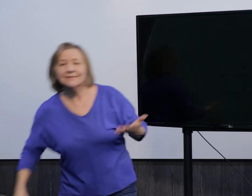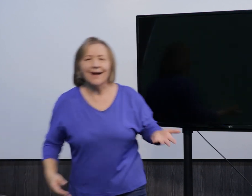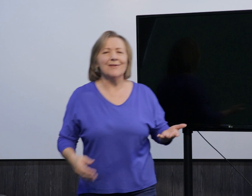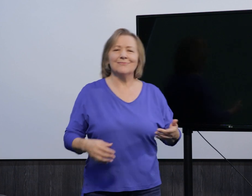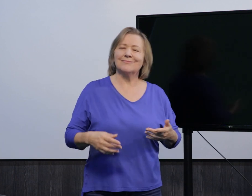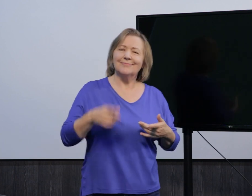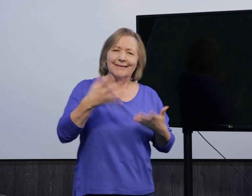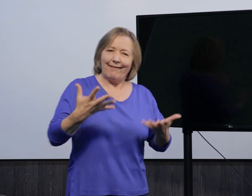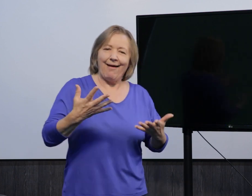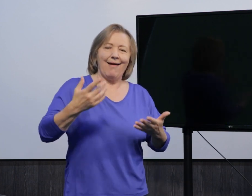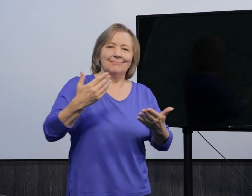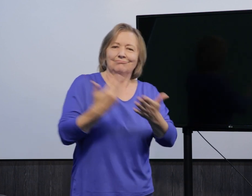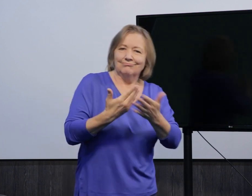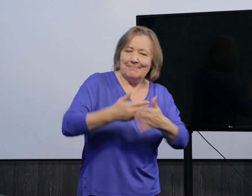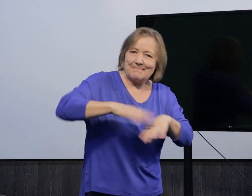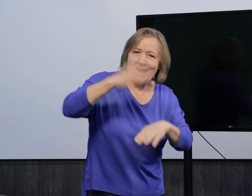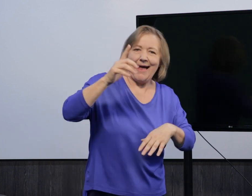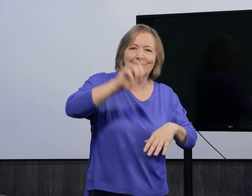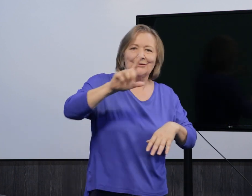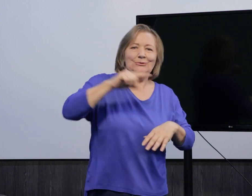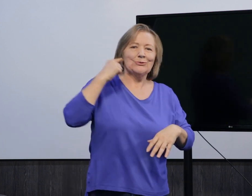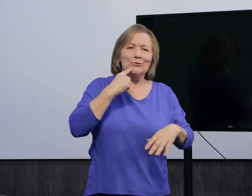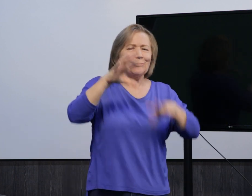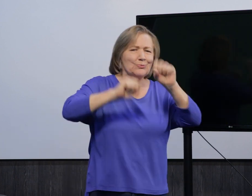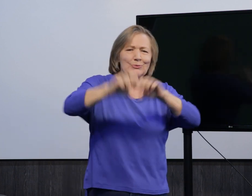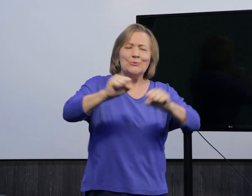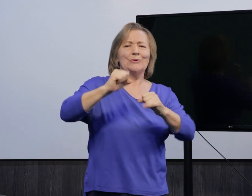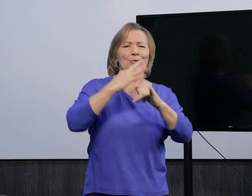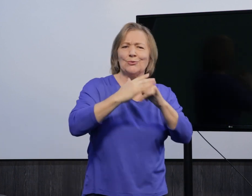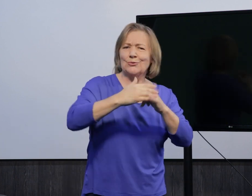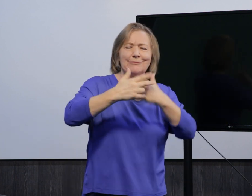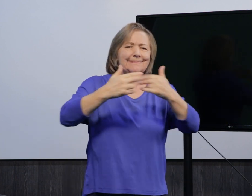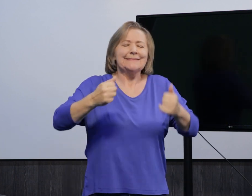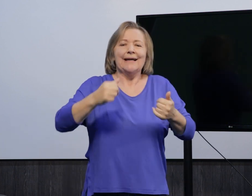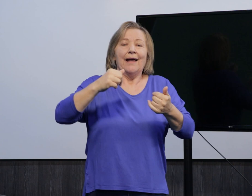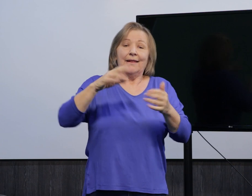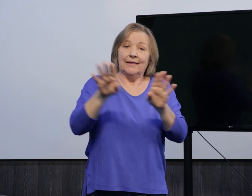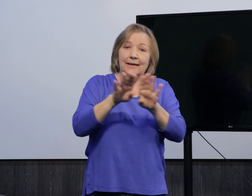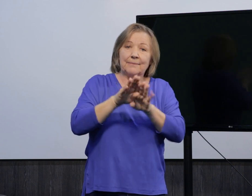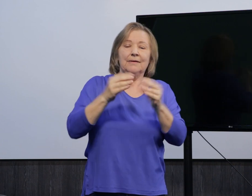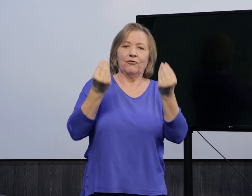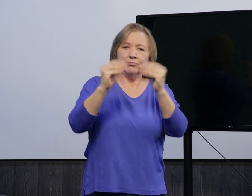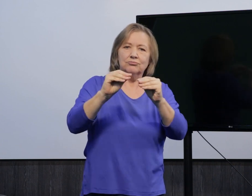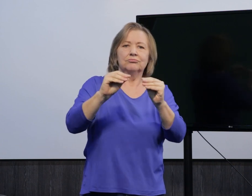Então se quiserem estudar um pouco mais sobre literatura surda né busquei no YouTube nas plataformas eu também vou postar